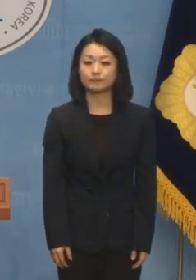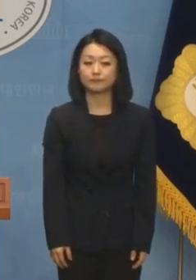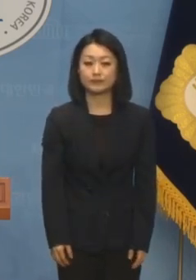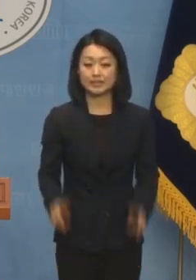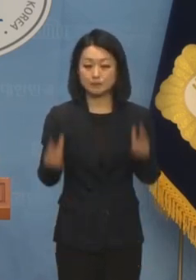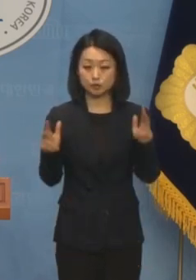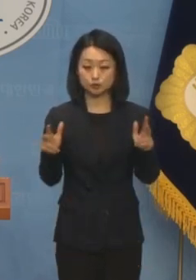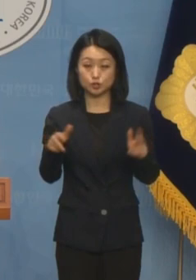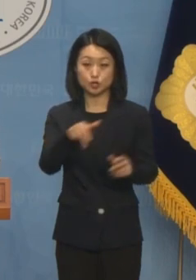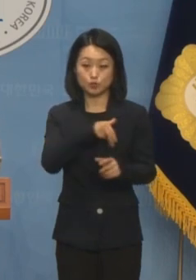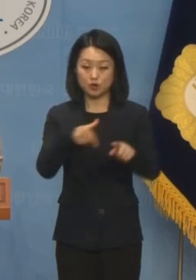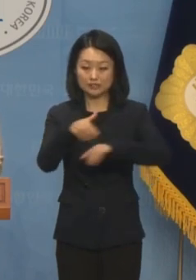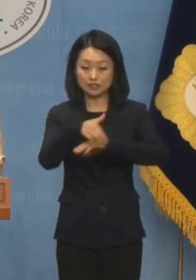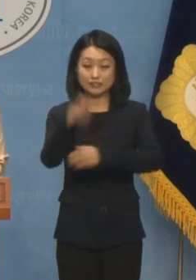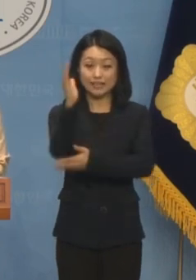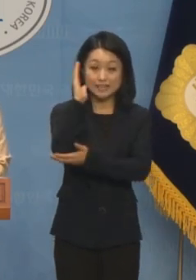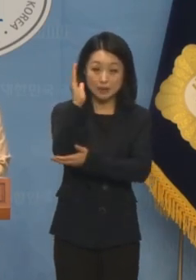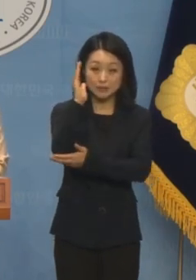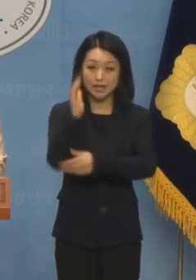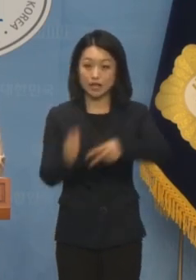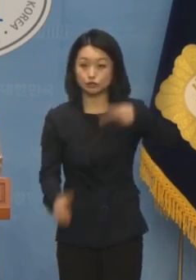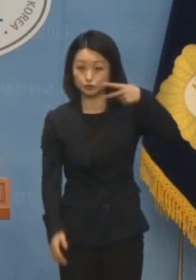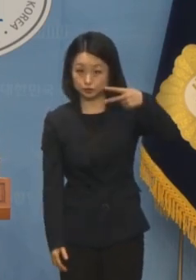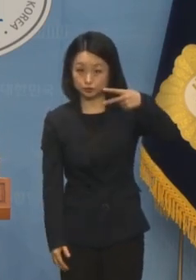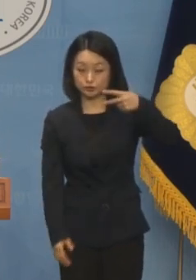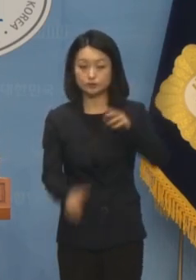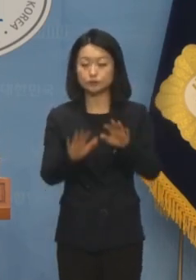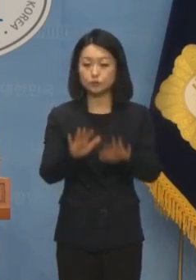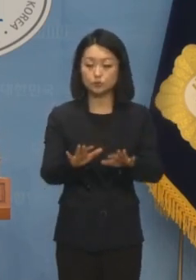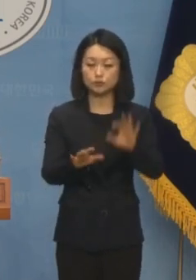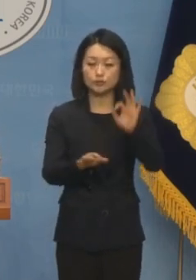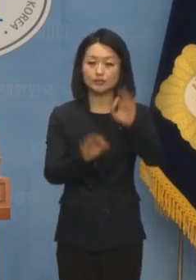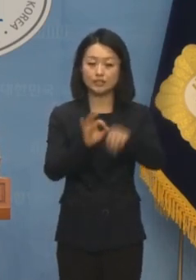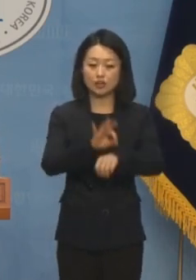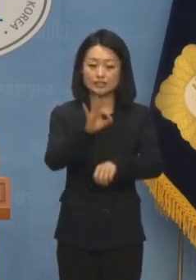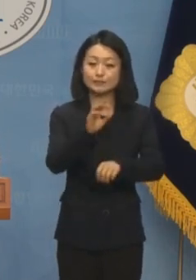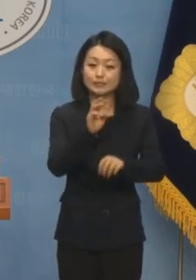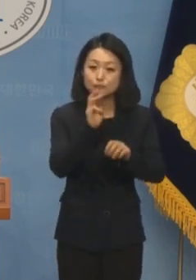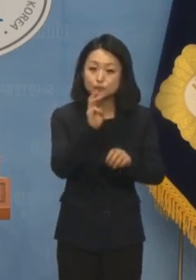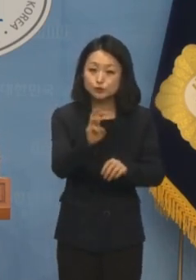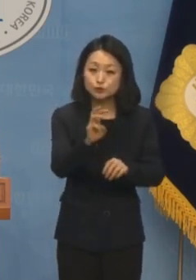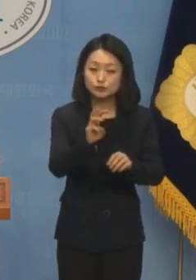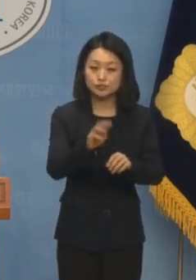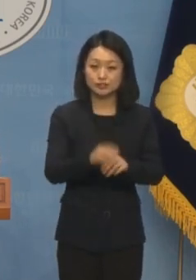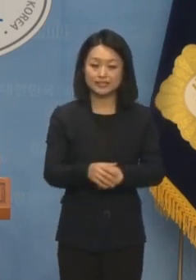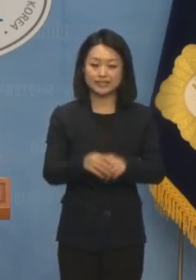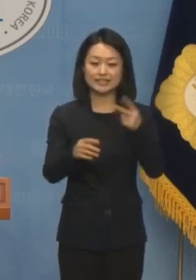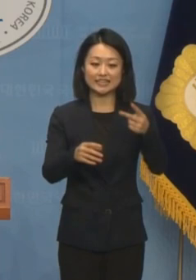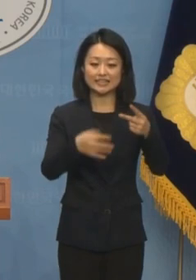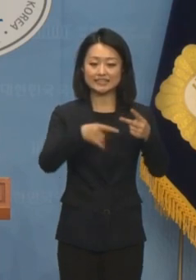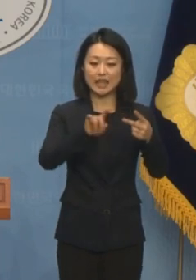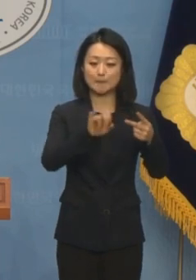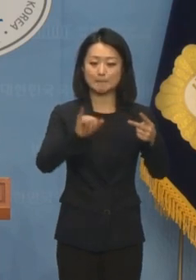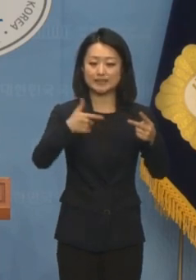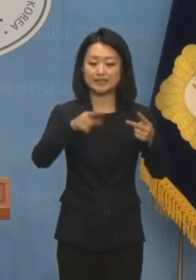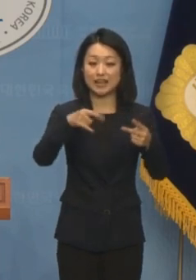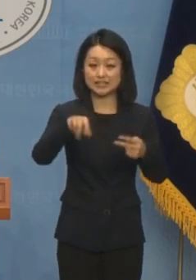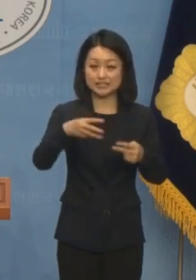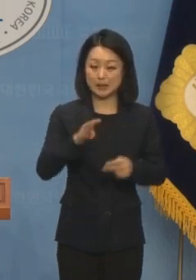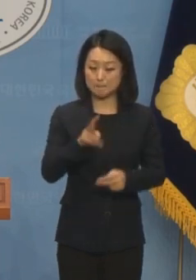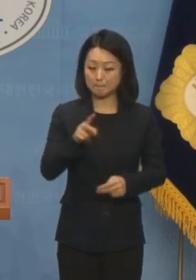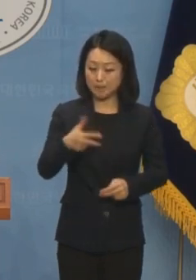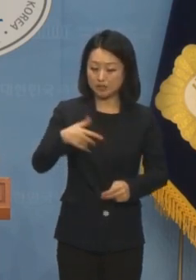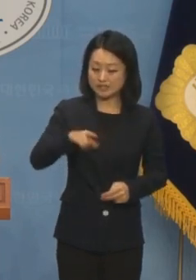이번 주 의원실 정책 세미나는 모두 2건입니다. 오늘 10시 30분부터 의원회관 제2세미나실에서 변재희